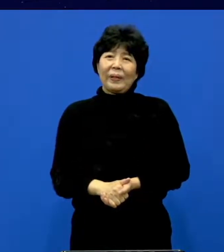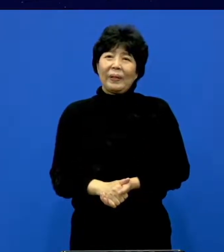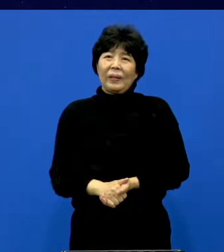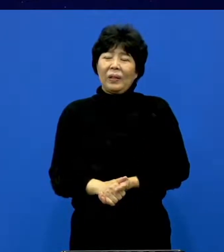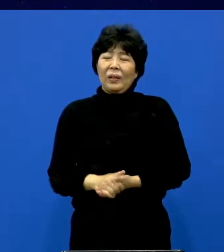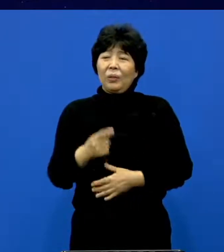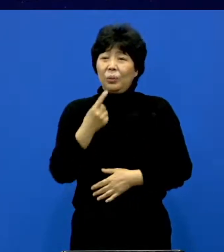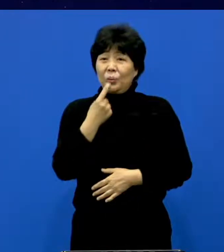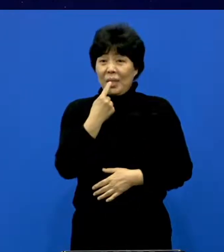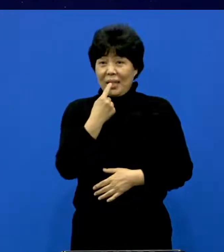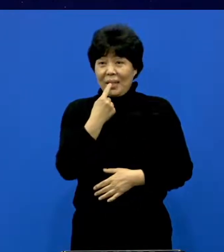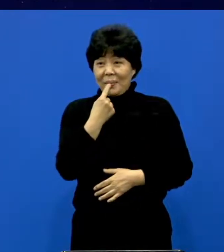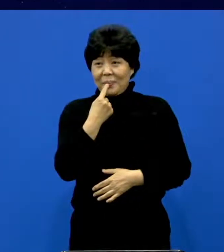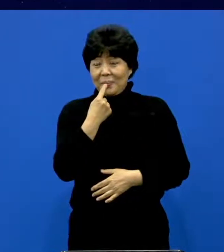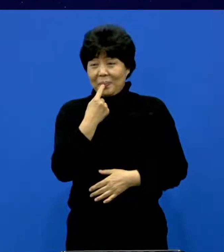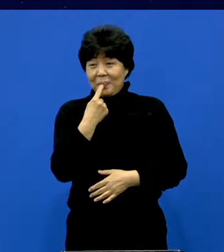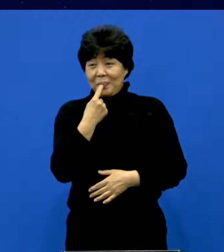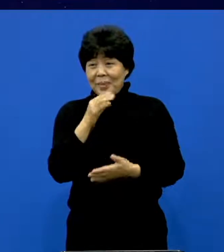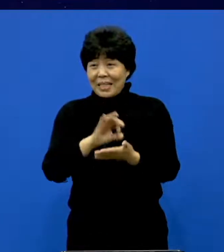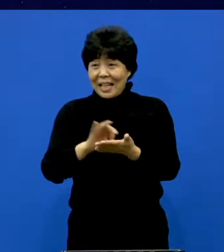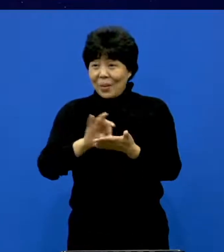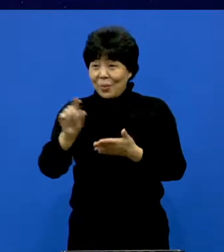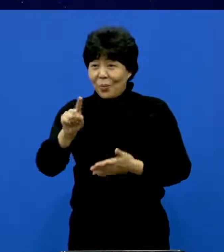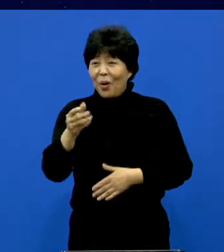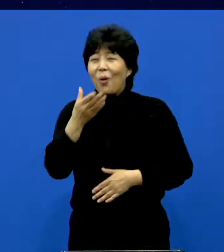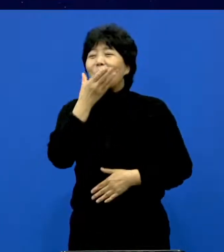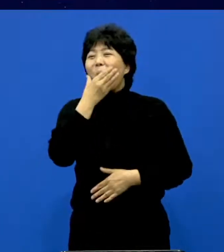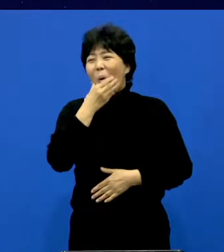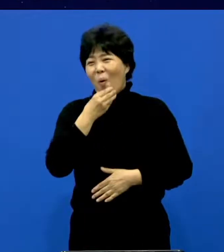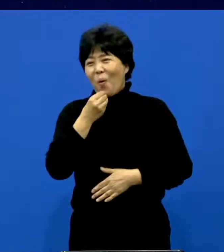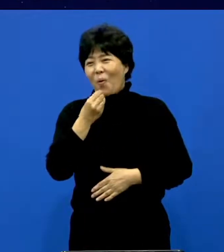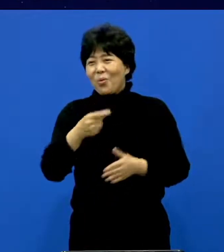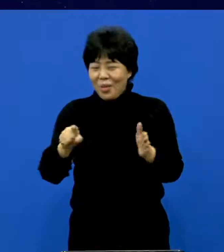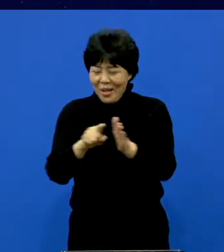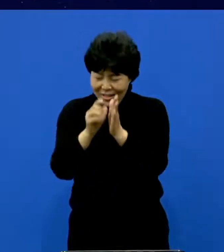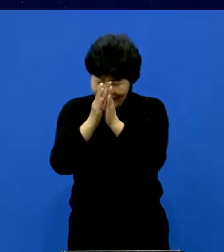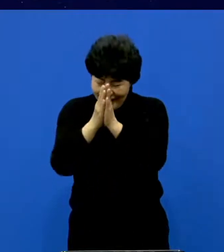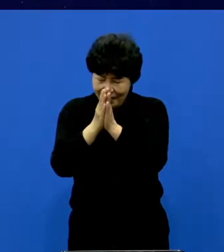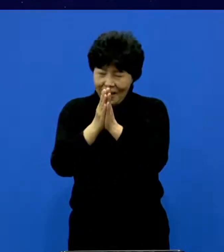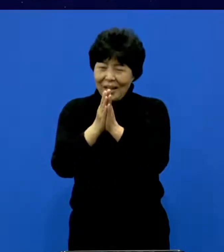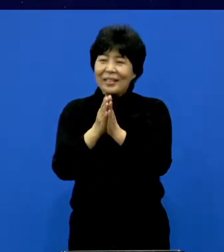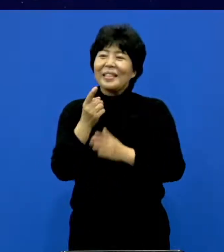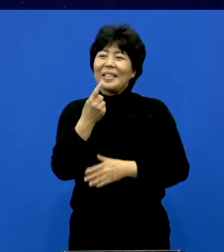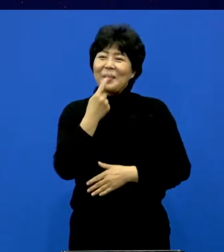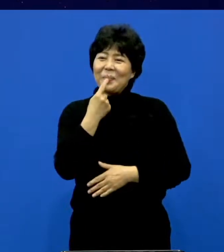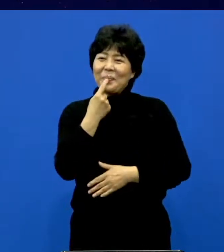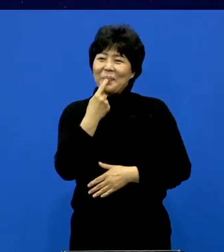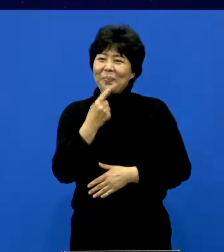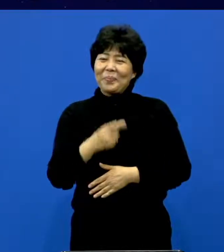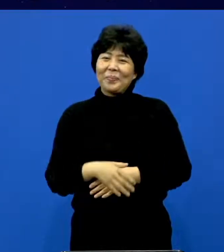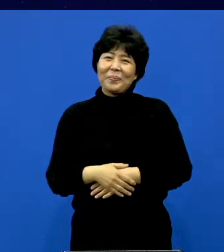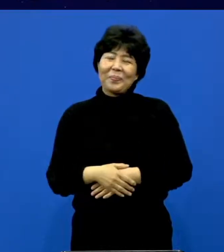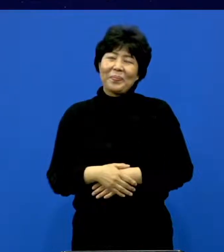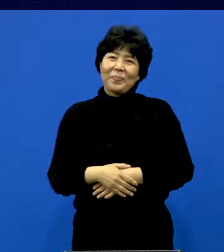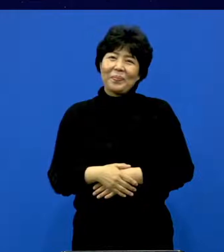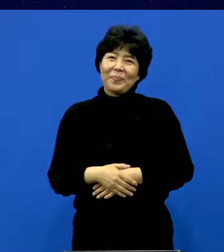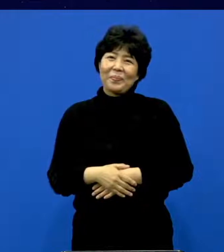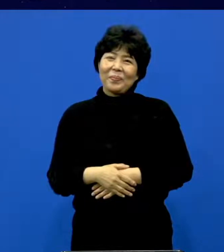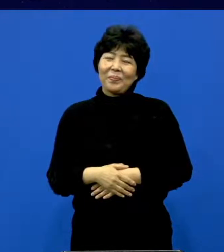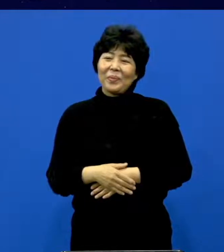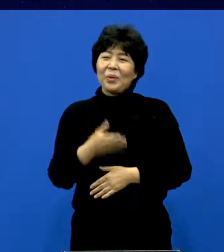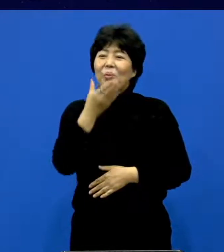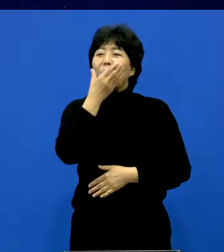우리의 입은 뭐예요? 복을 비는 입이 되어야 된다. 아멘. 우리의 입은